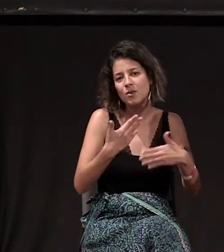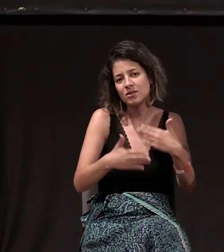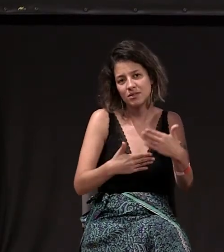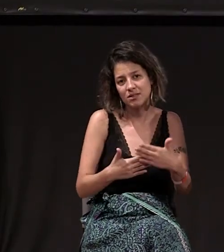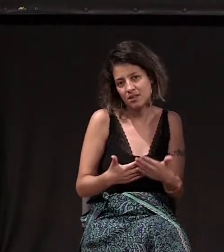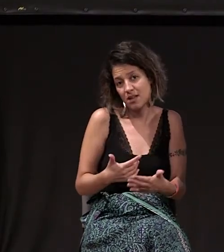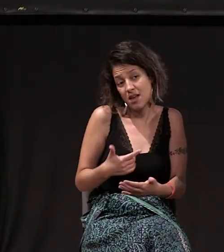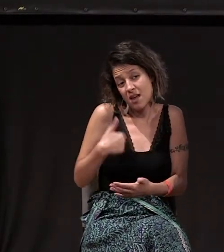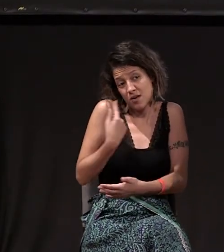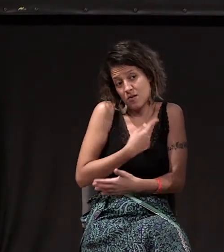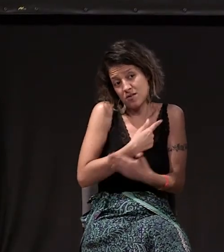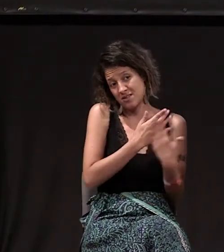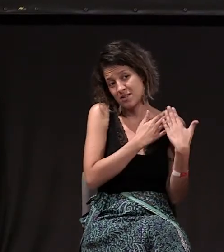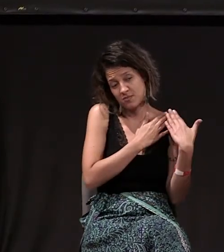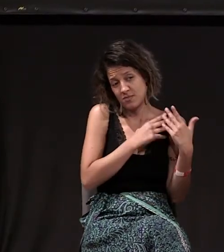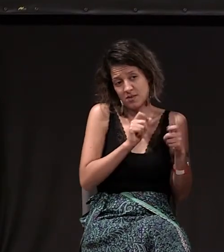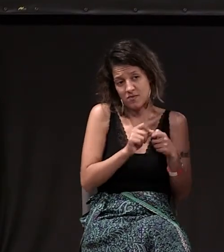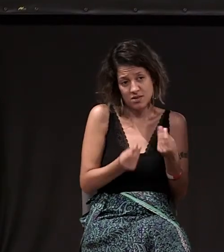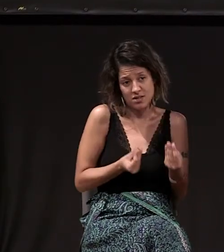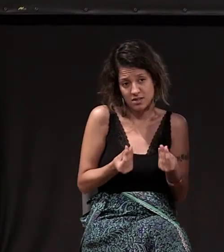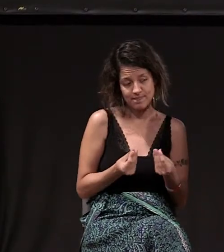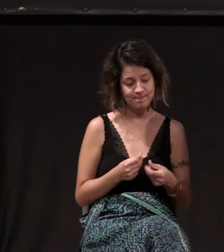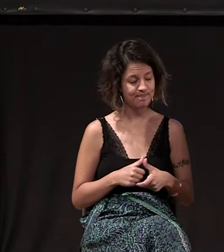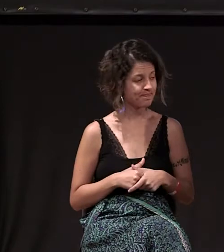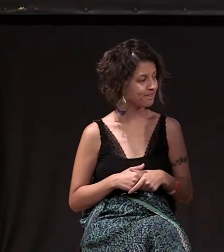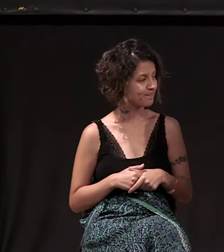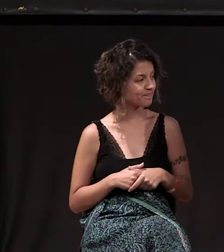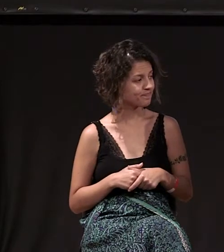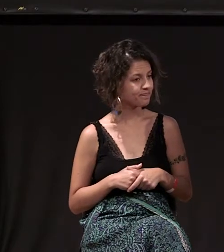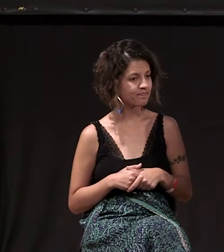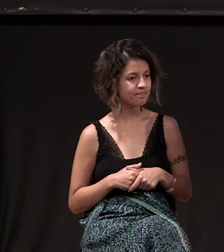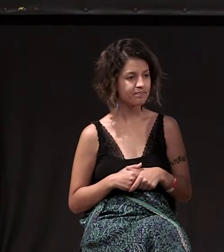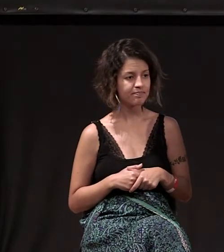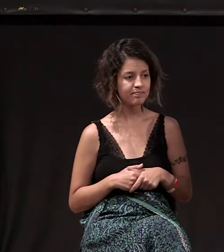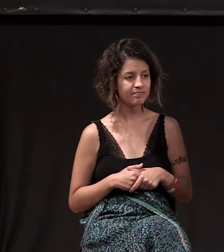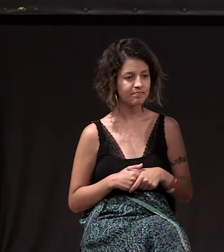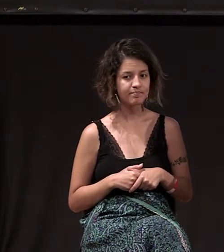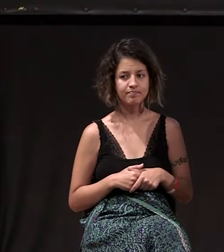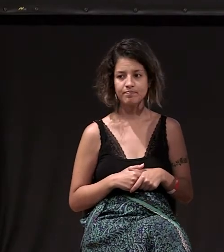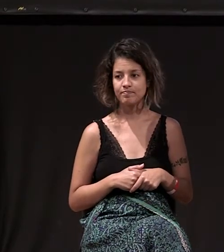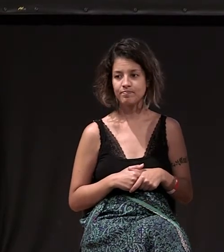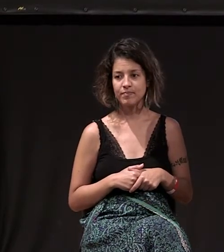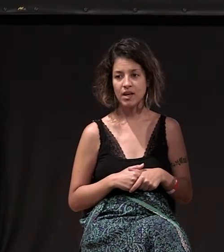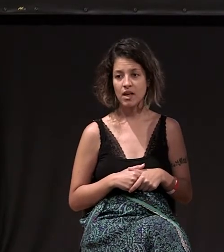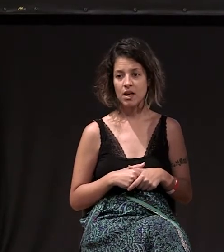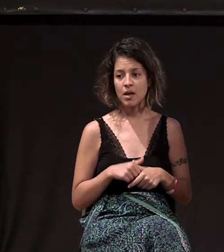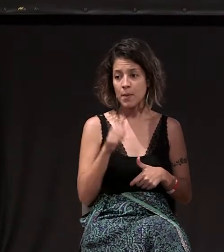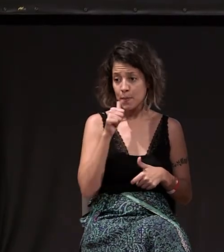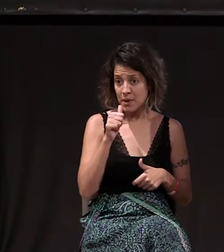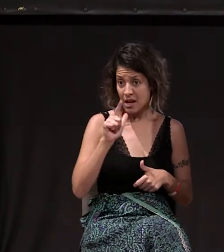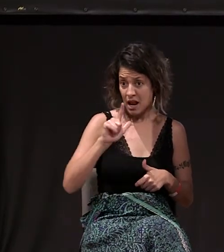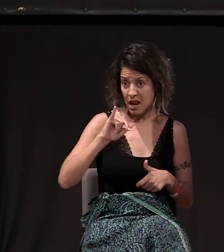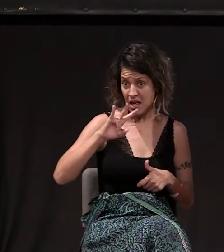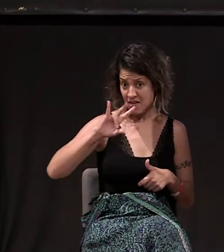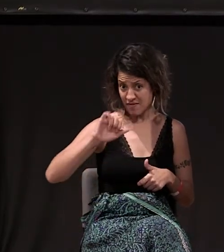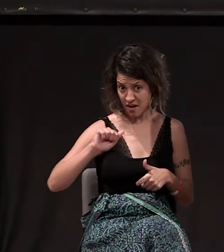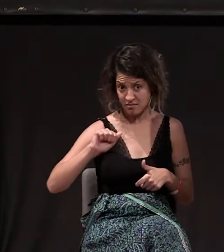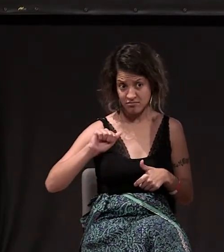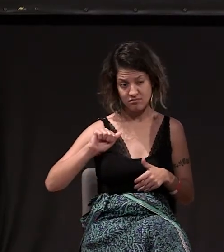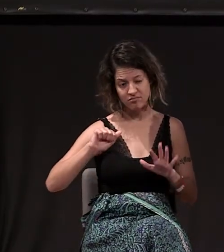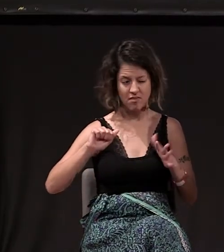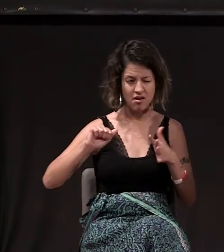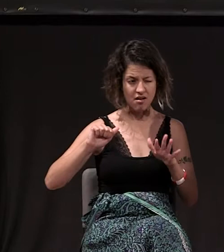sou papel para fazer isso. Aí, então, a Lívia, né, também seguiu mais ou